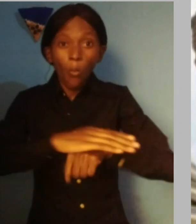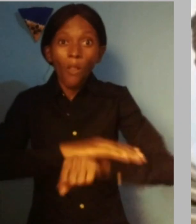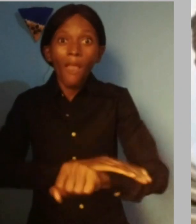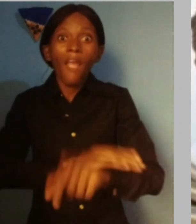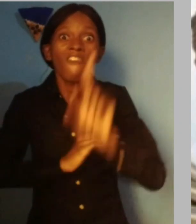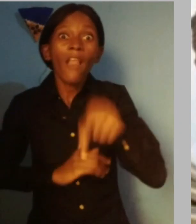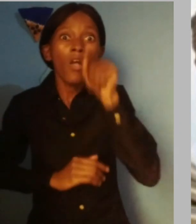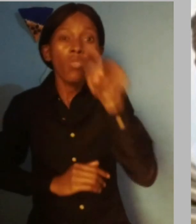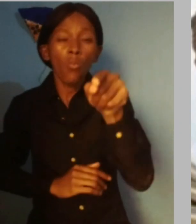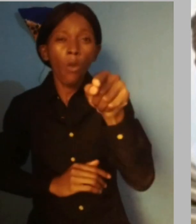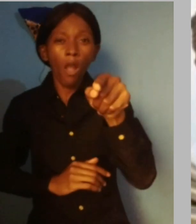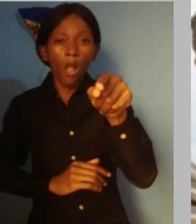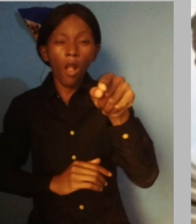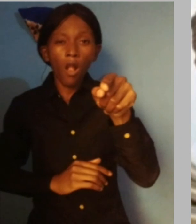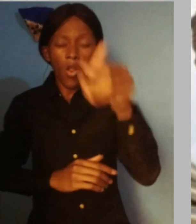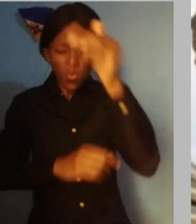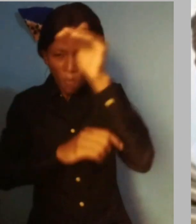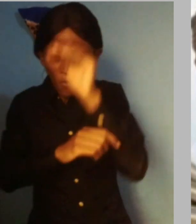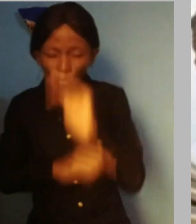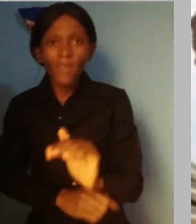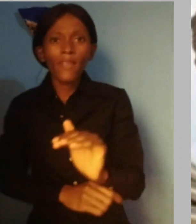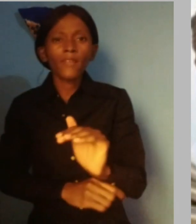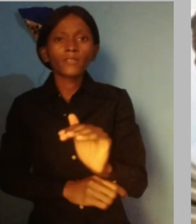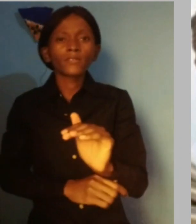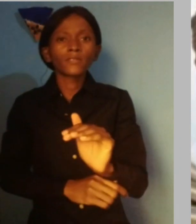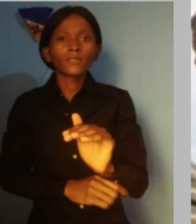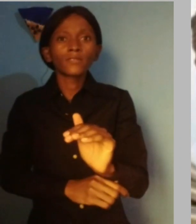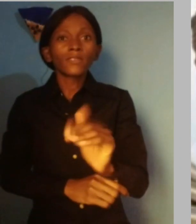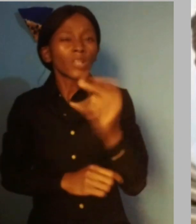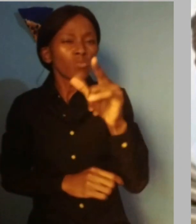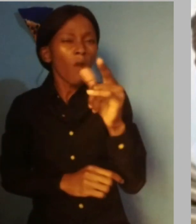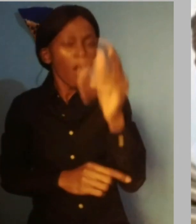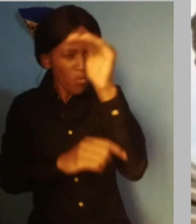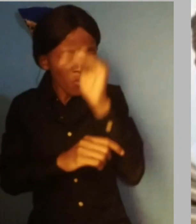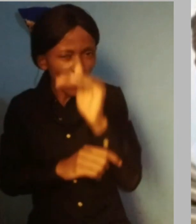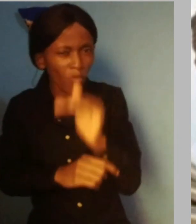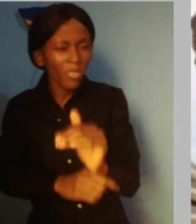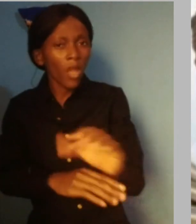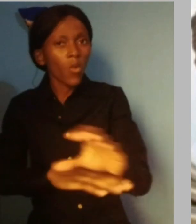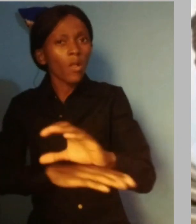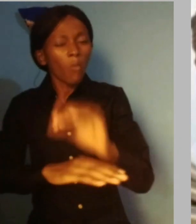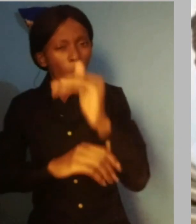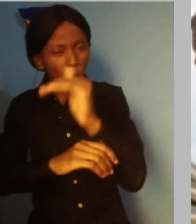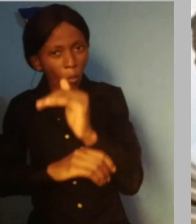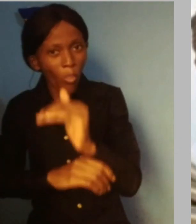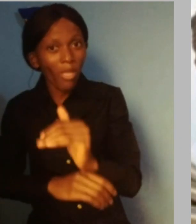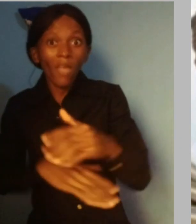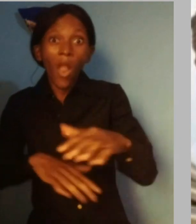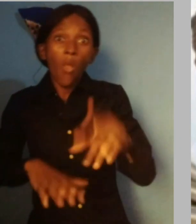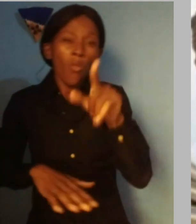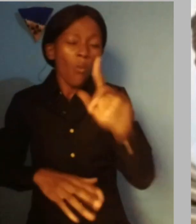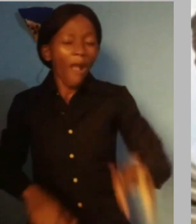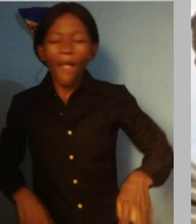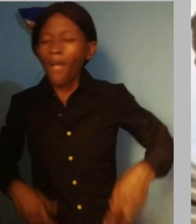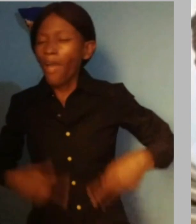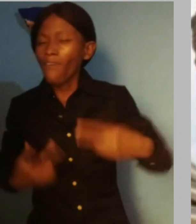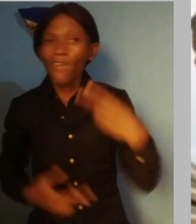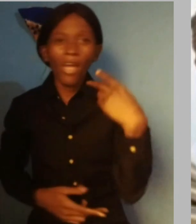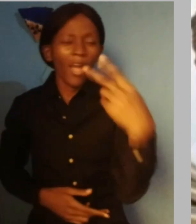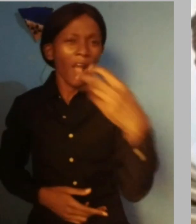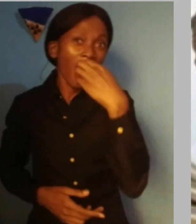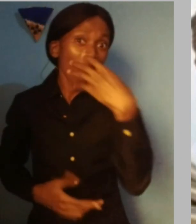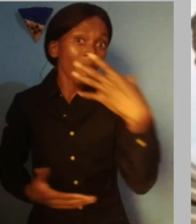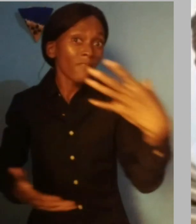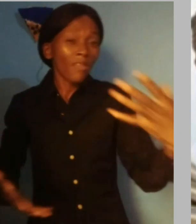avance. Et le Cameroun te le rendra bien par une belle vie, la paix, la